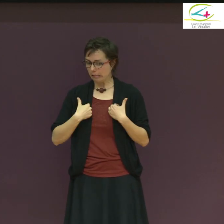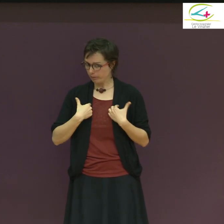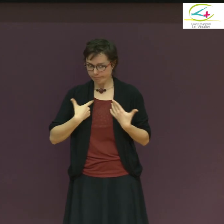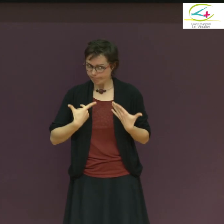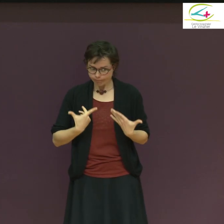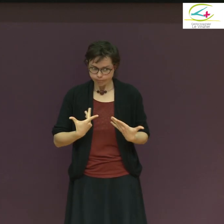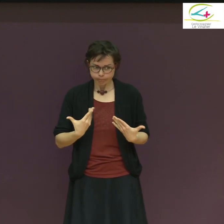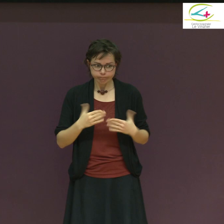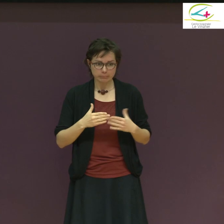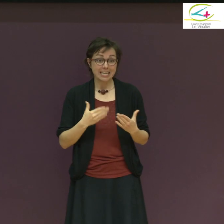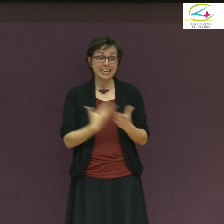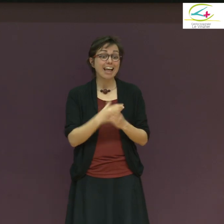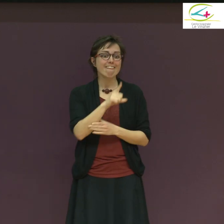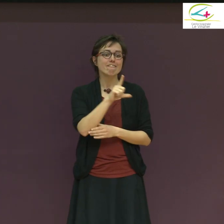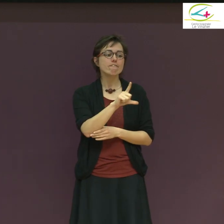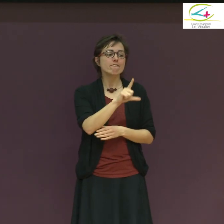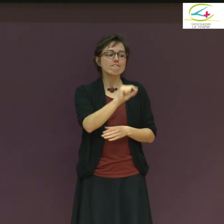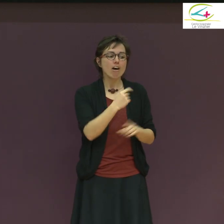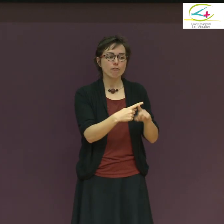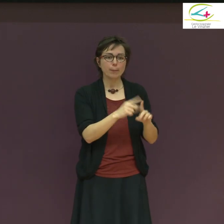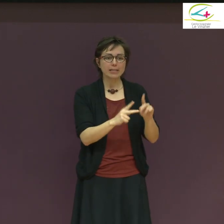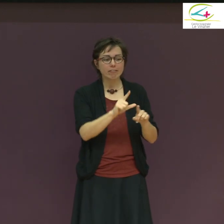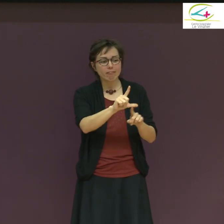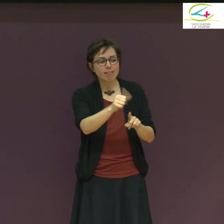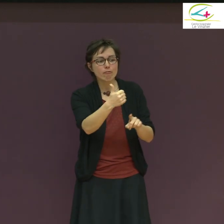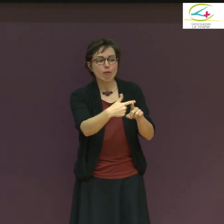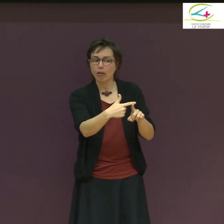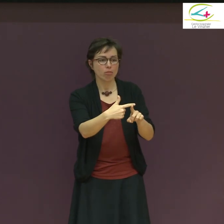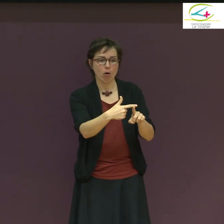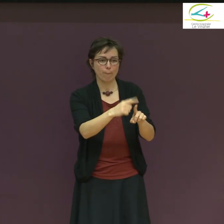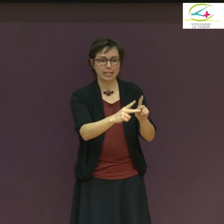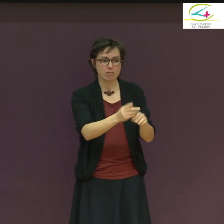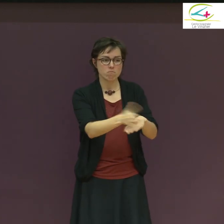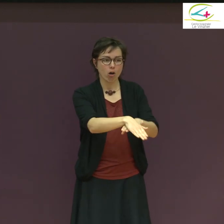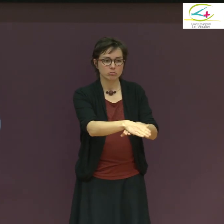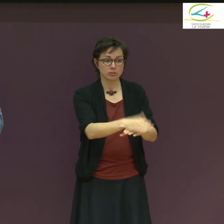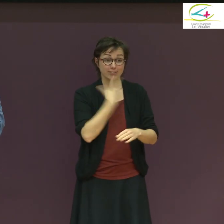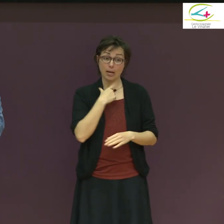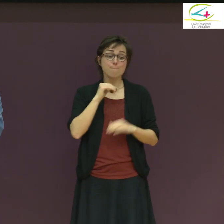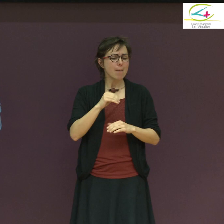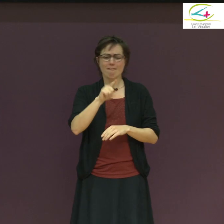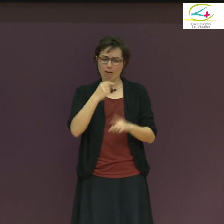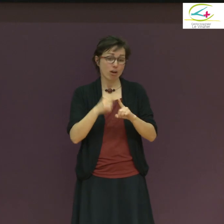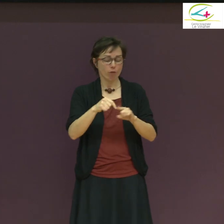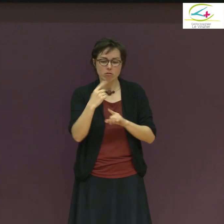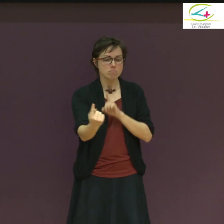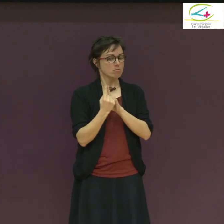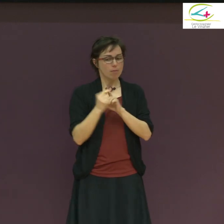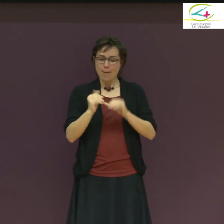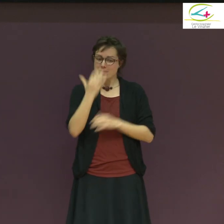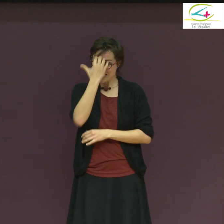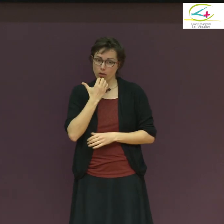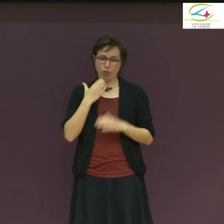dernière. Donc cette 20e, il faut la prendre autant au sérieux que ce qu'on a fait la première, et j'espère la deuxième, et la troisième, et la